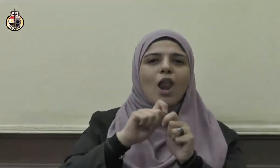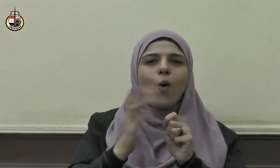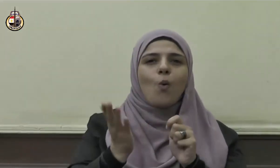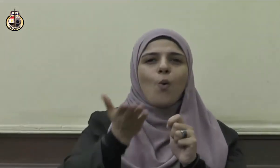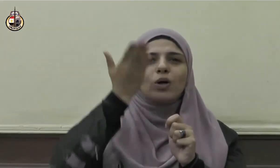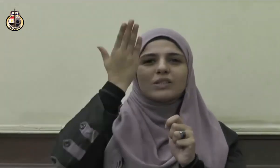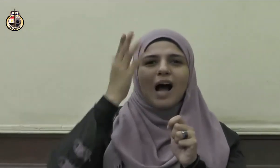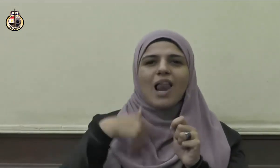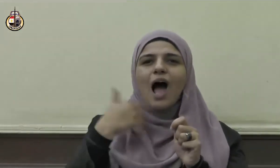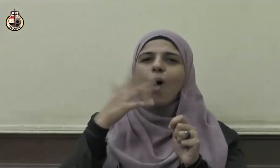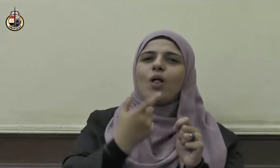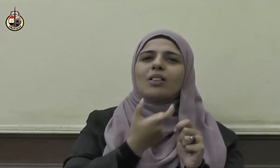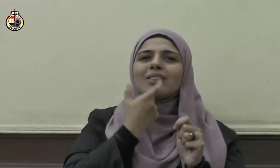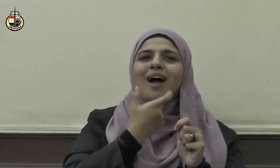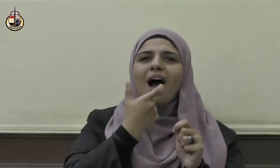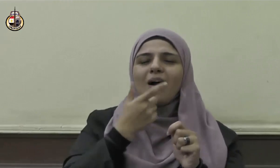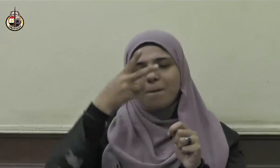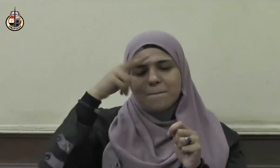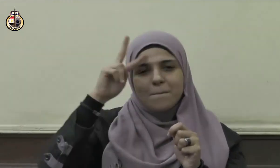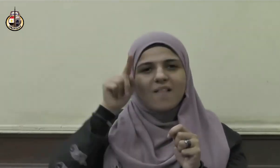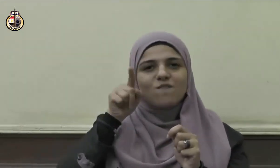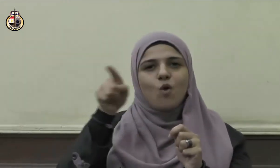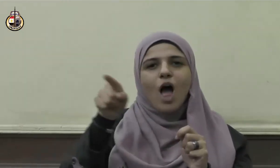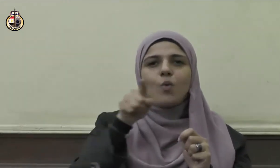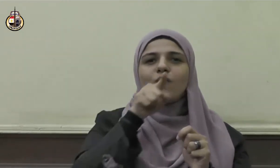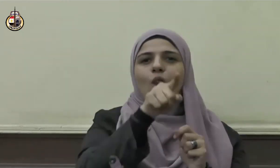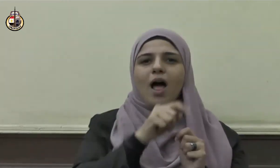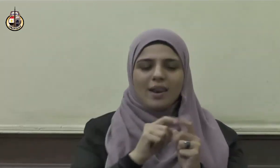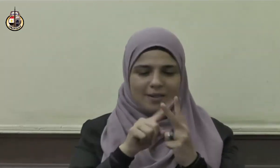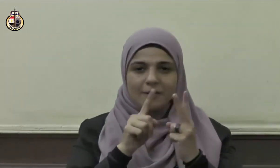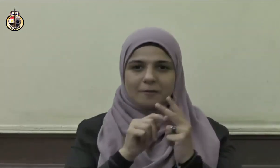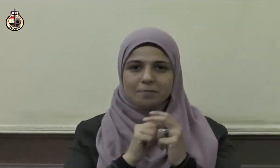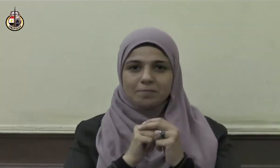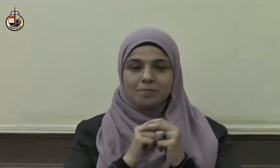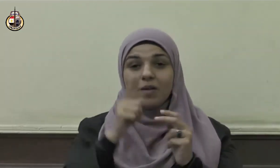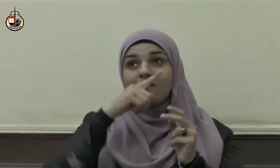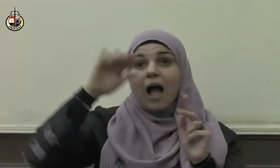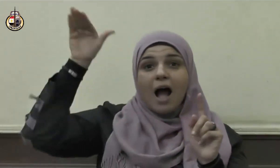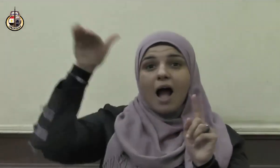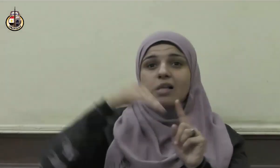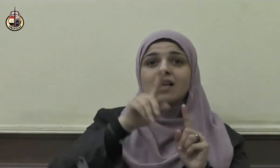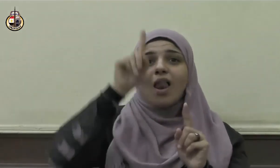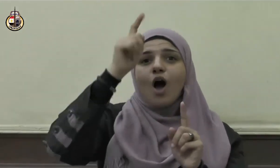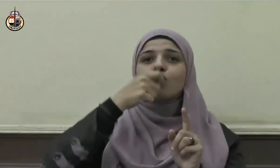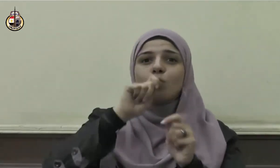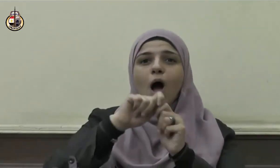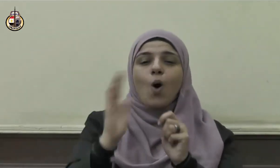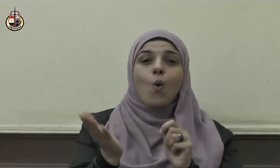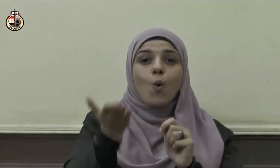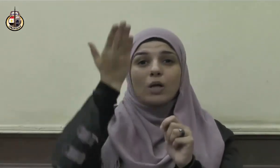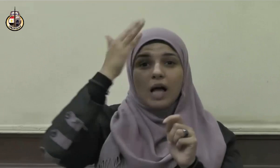ضحك من فلان وفلان. فأنزل الله عز وجل ويؤثرون